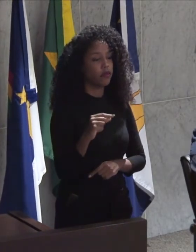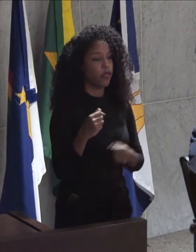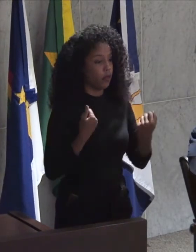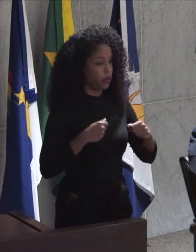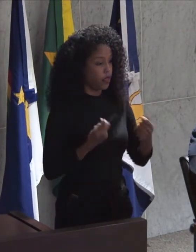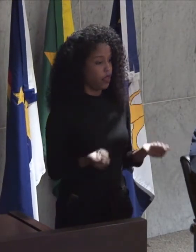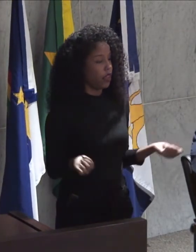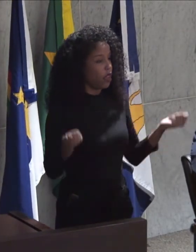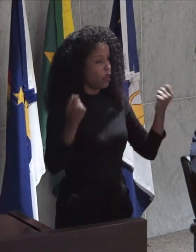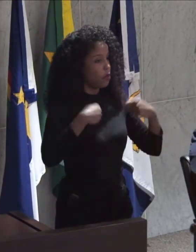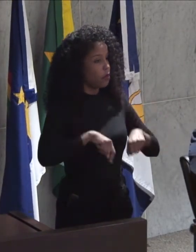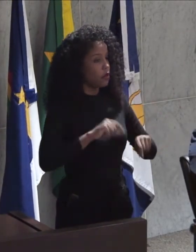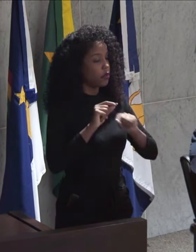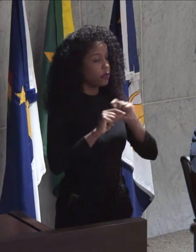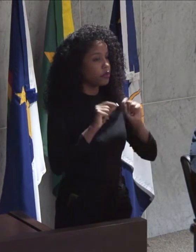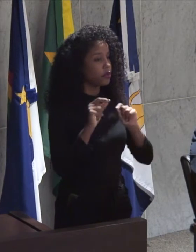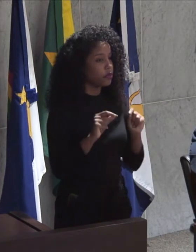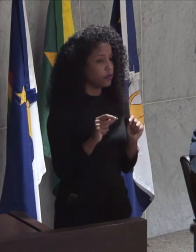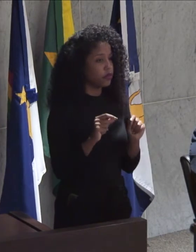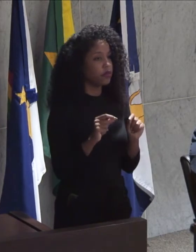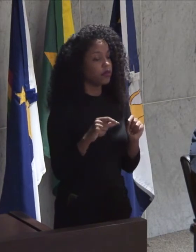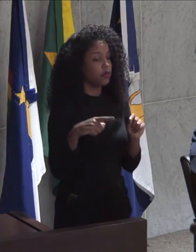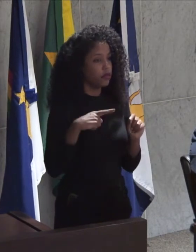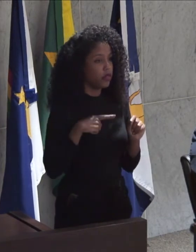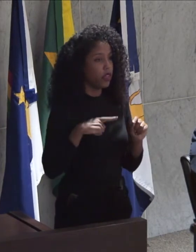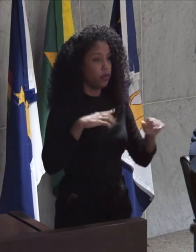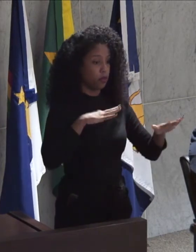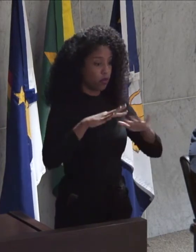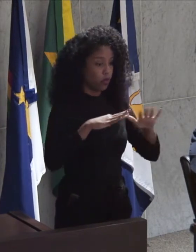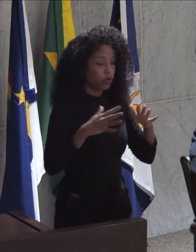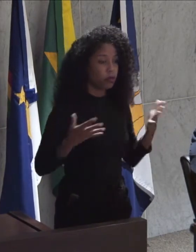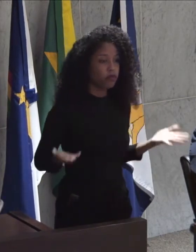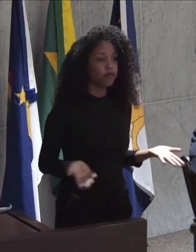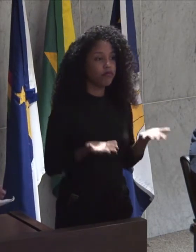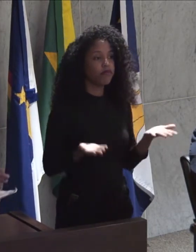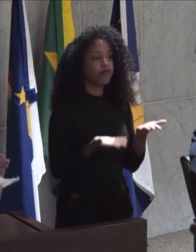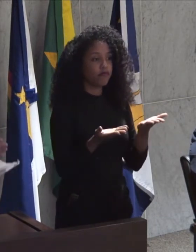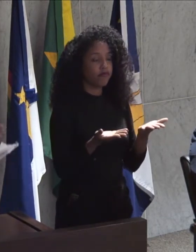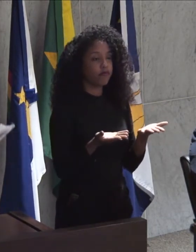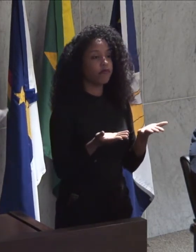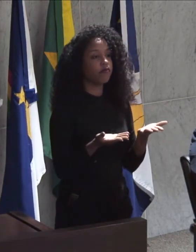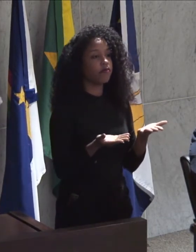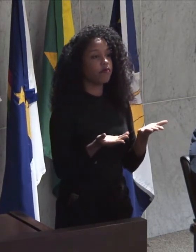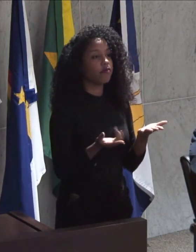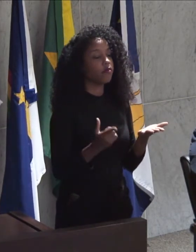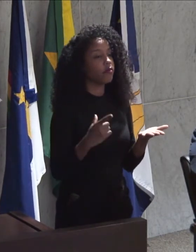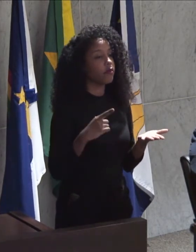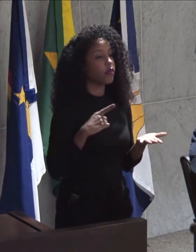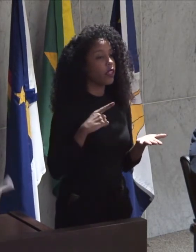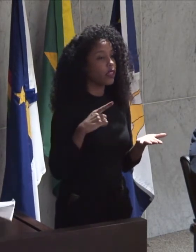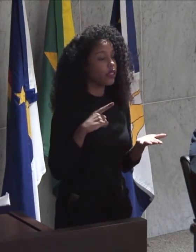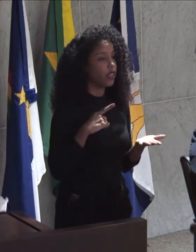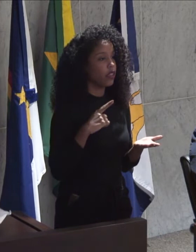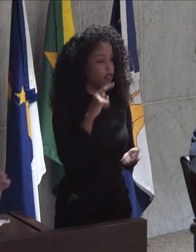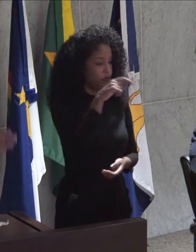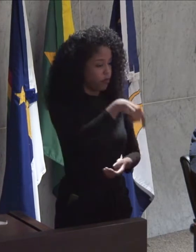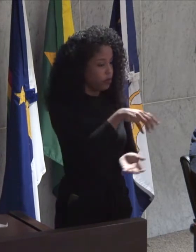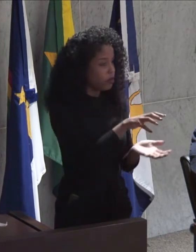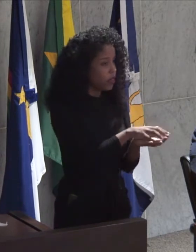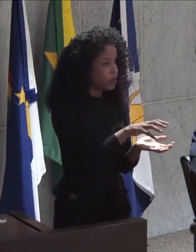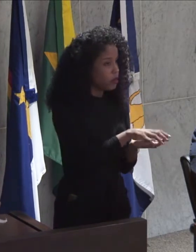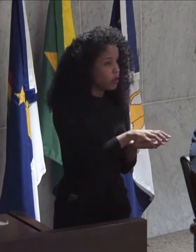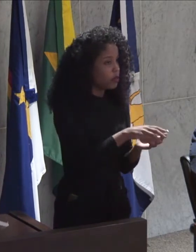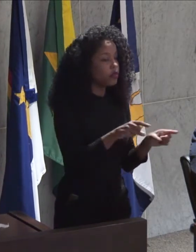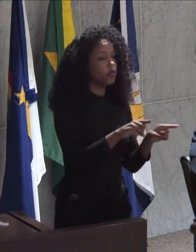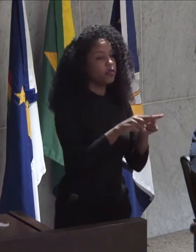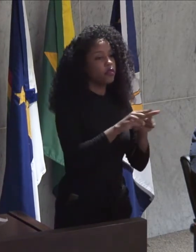capacidade de fazer um movimento que seja um movimento que esteja aqui em Pernambuco e a